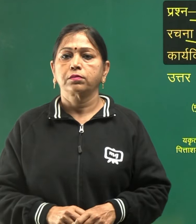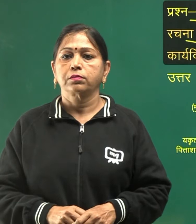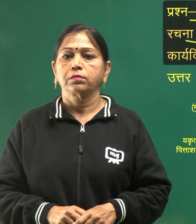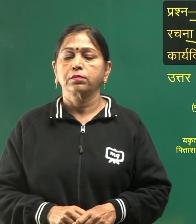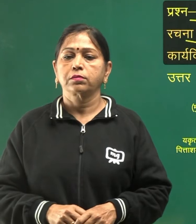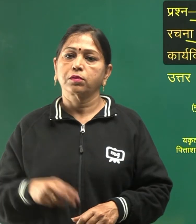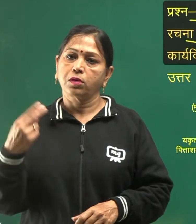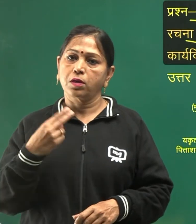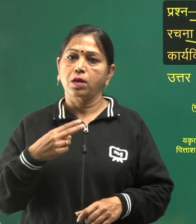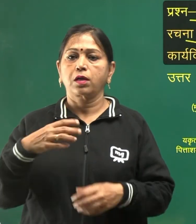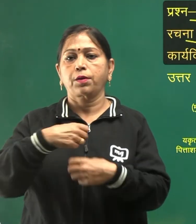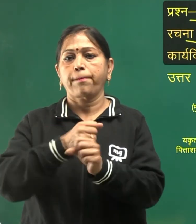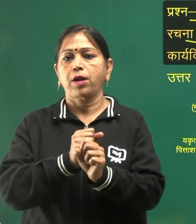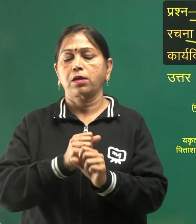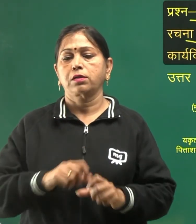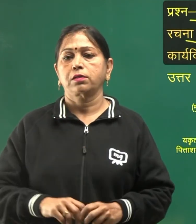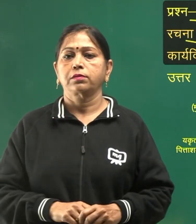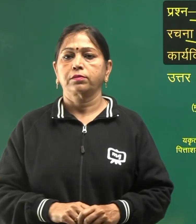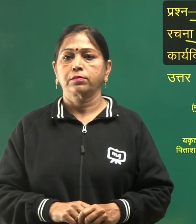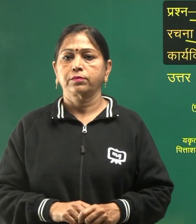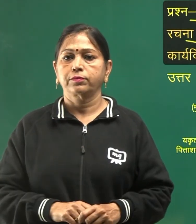रचना चित्र बनाइए